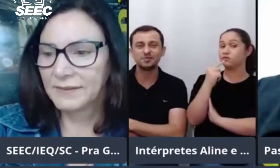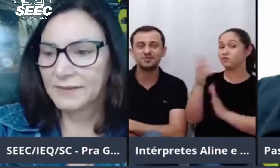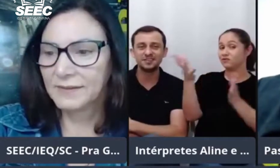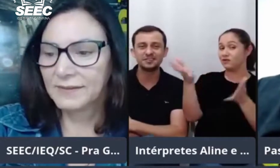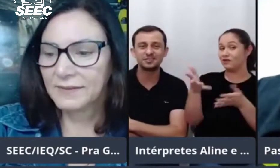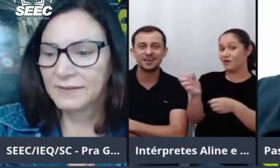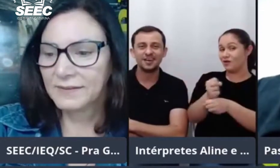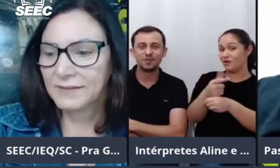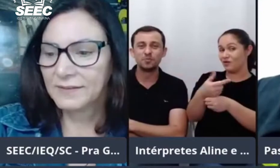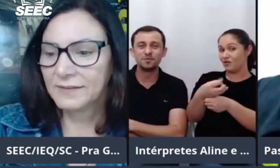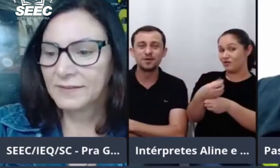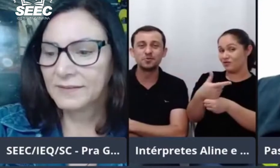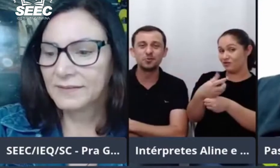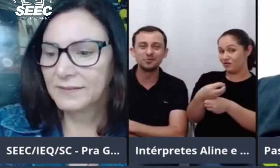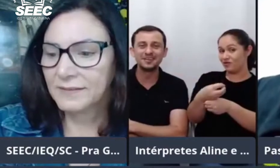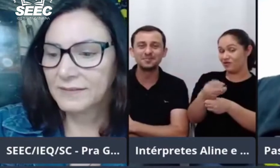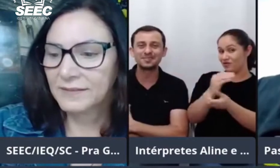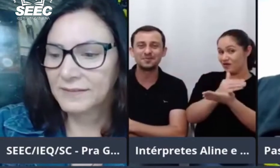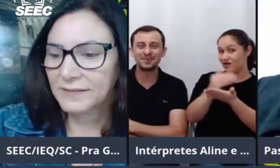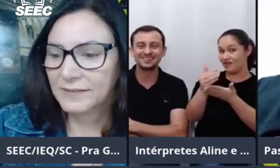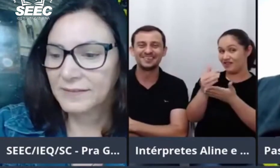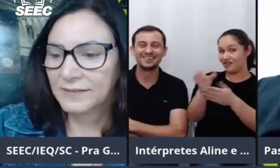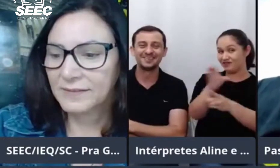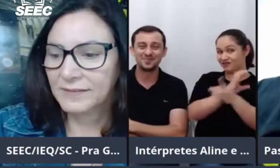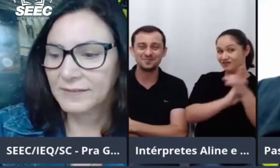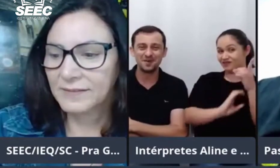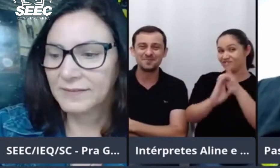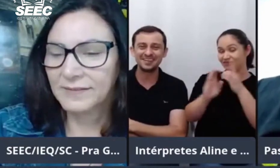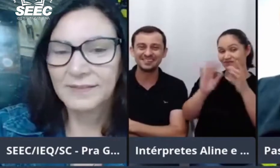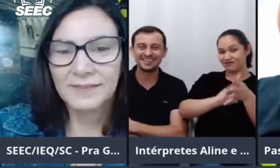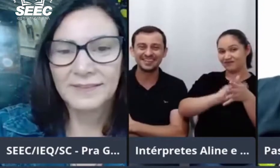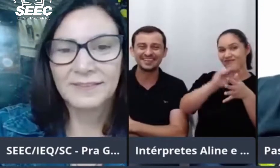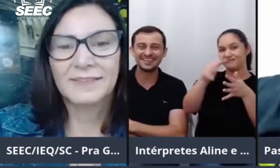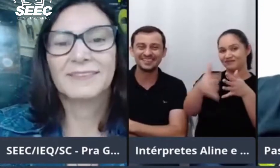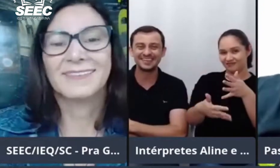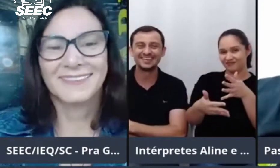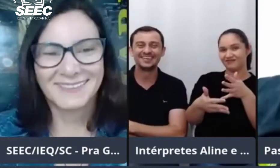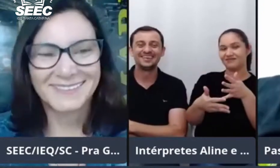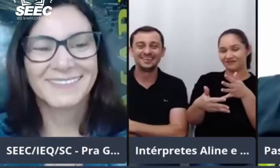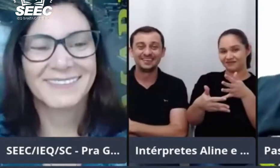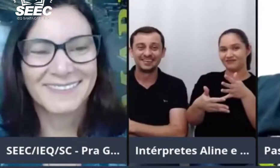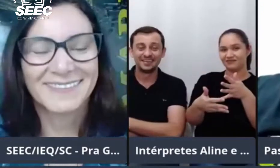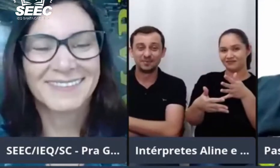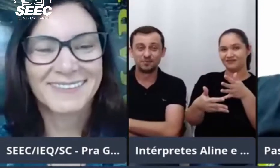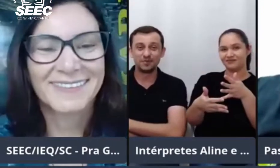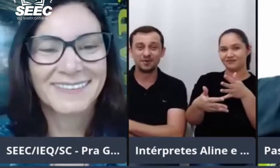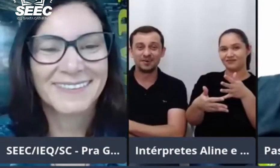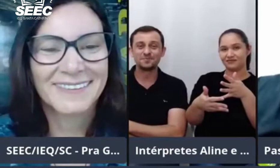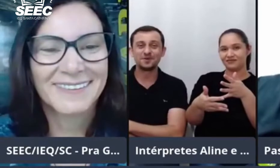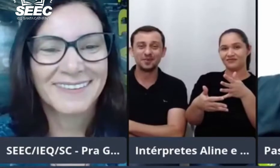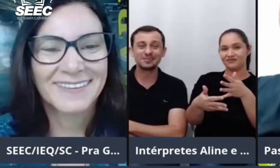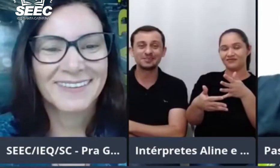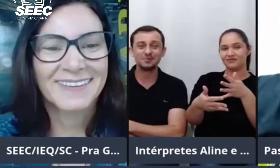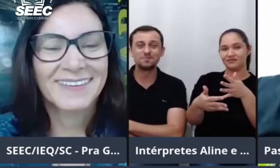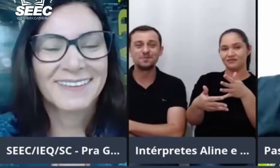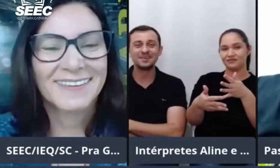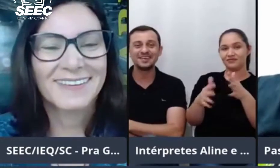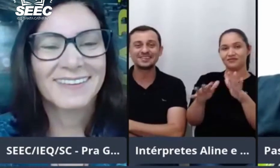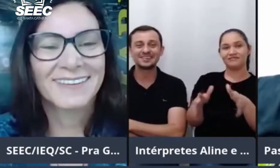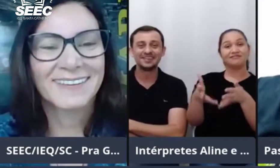ano de 2020 com o primeiro culto em Libras, né, pastor? Foi uma bênção. É verdade, né? Foi tremendo.